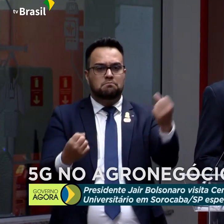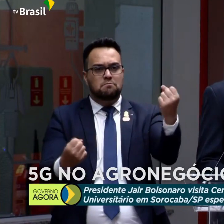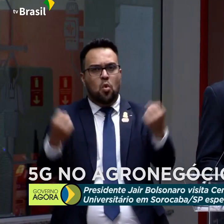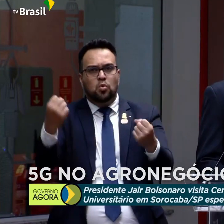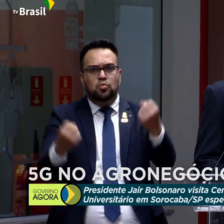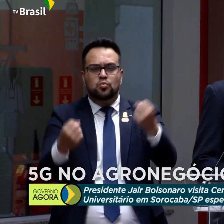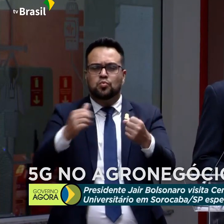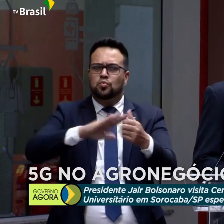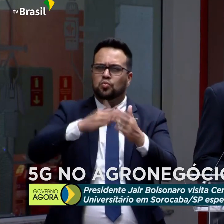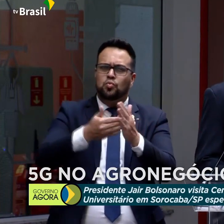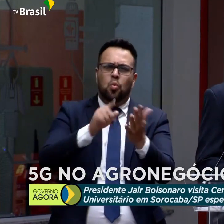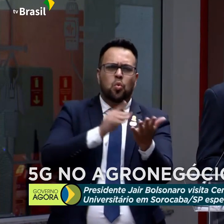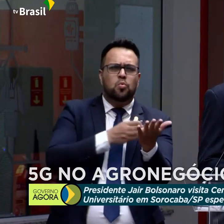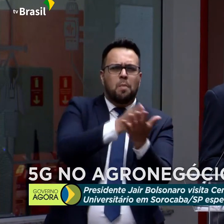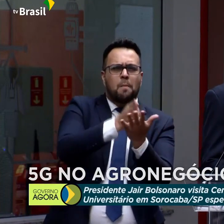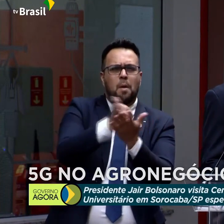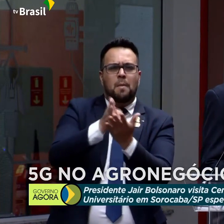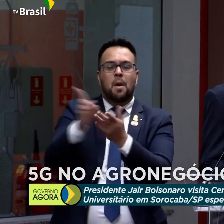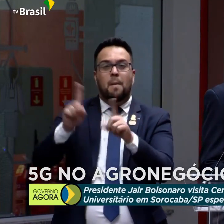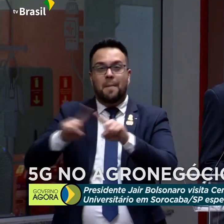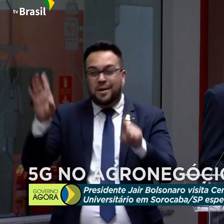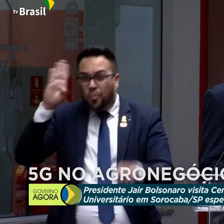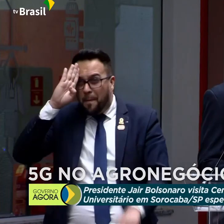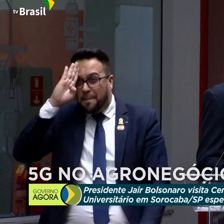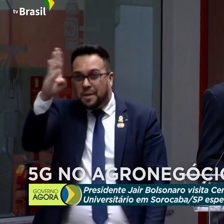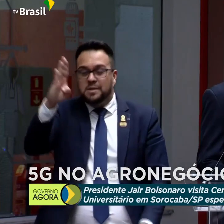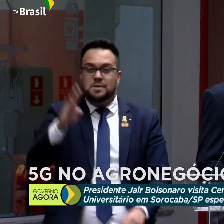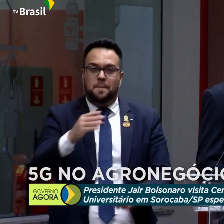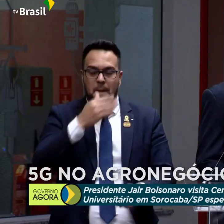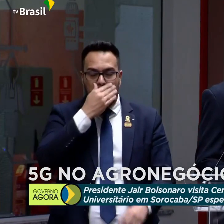automotivo, todos os outros. Mas o principal setor